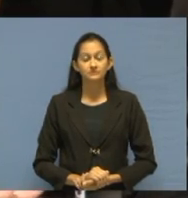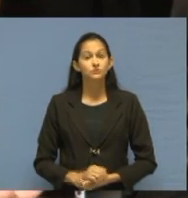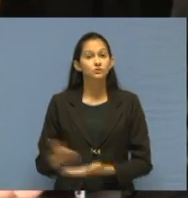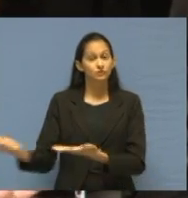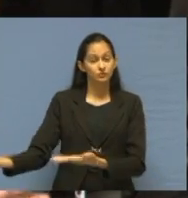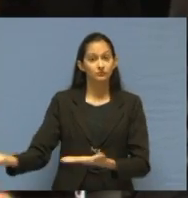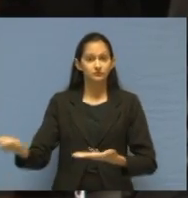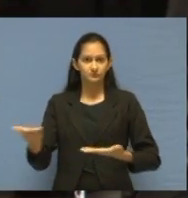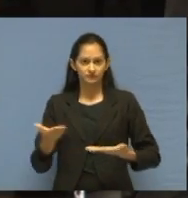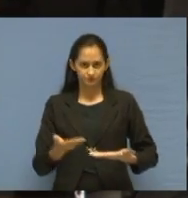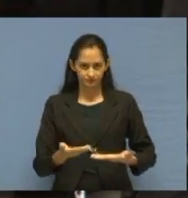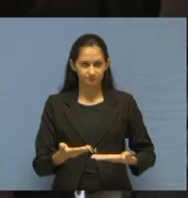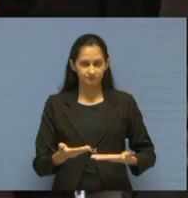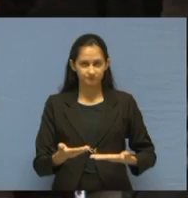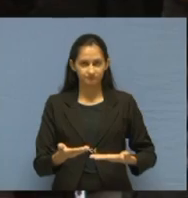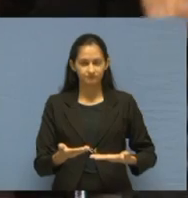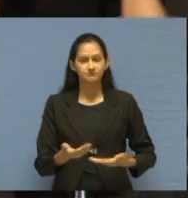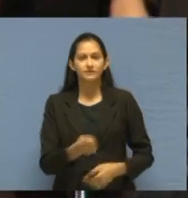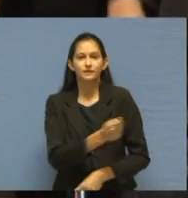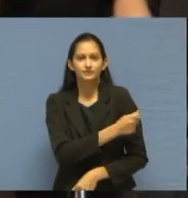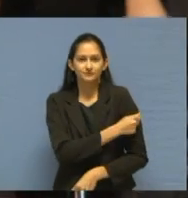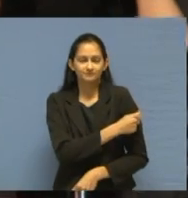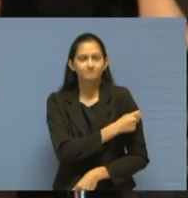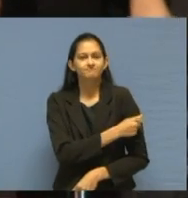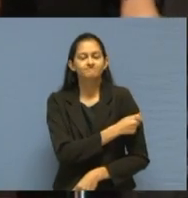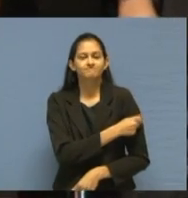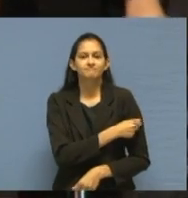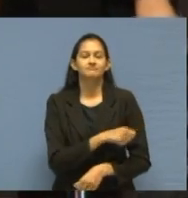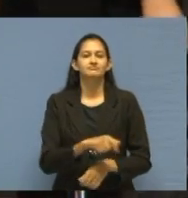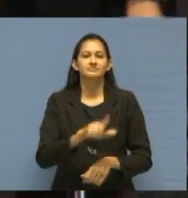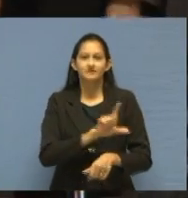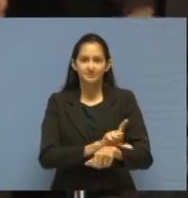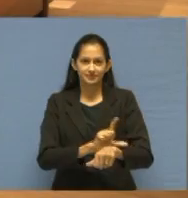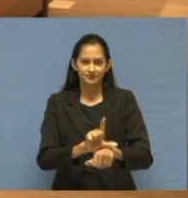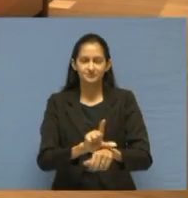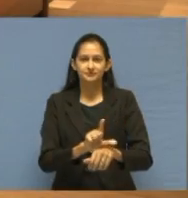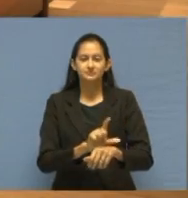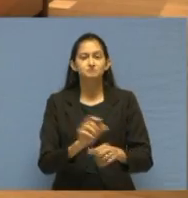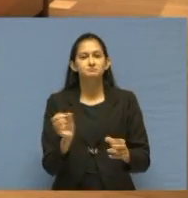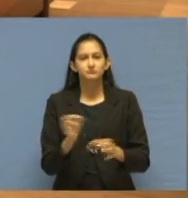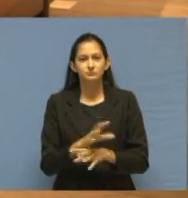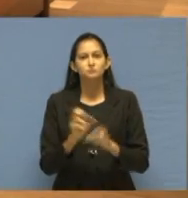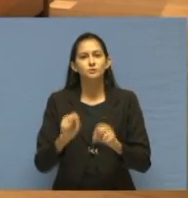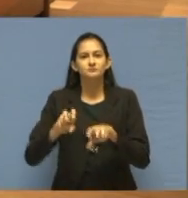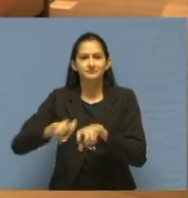Convido os nossos mais novos licenciados e bacharéis a sentarem-se.